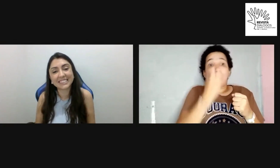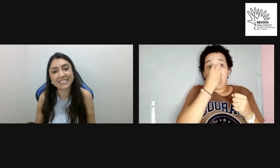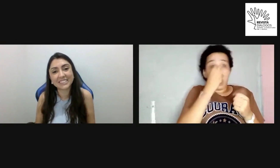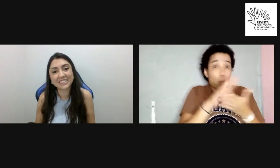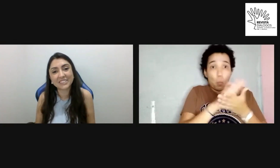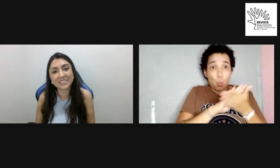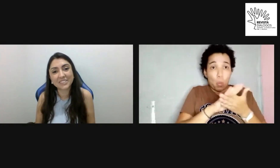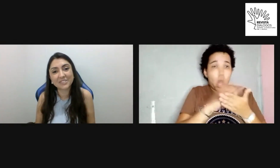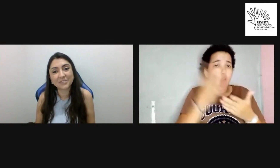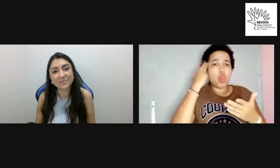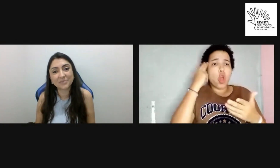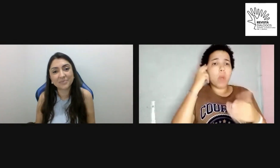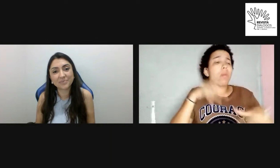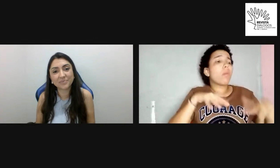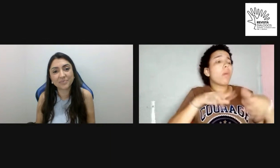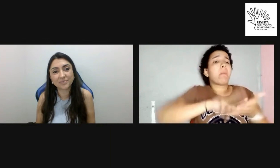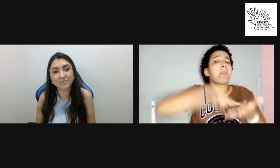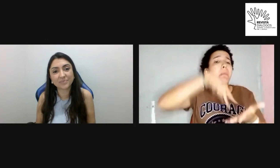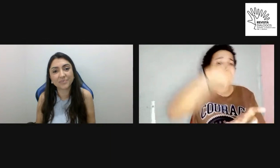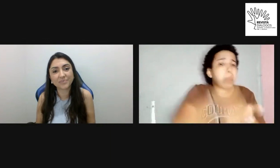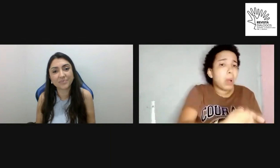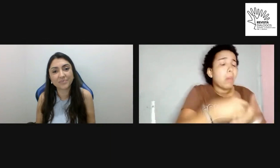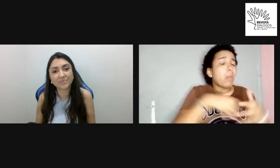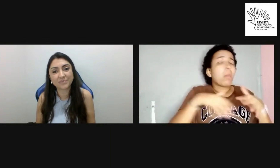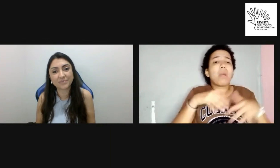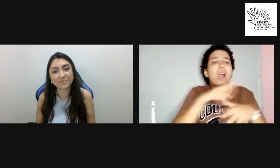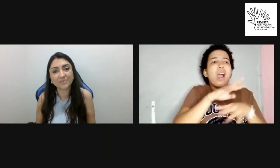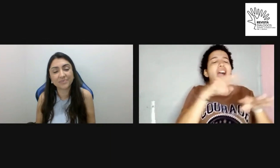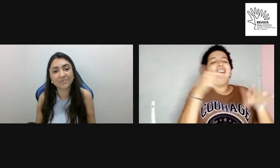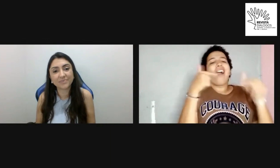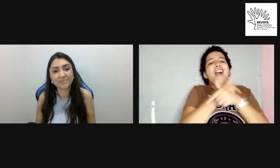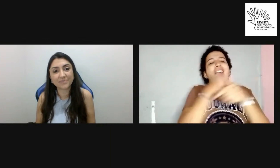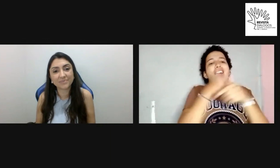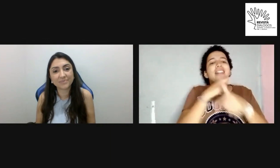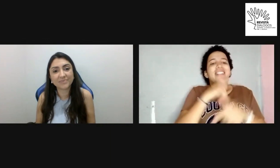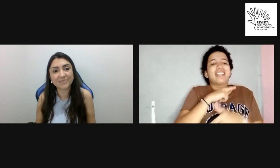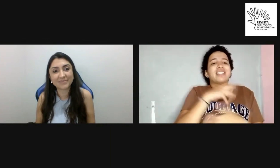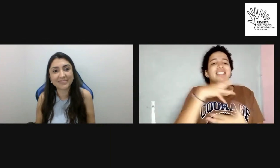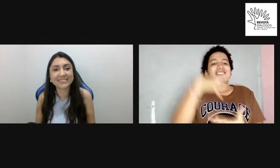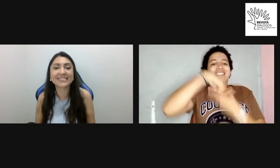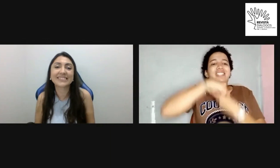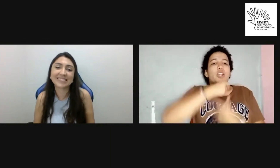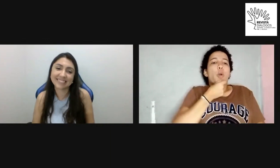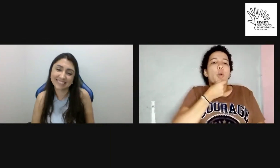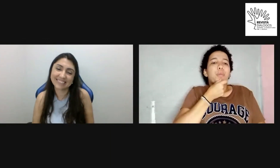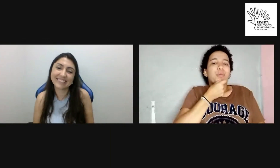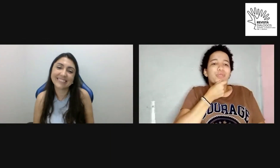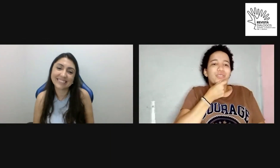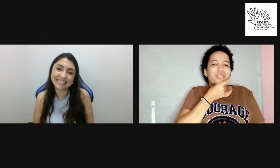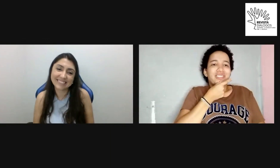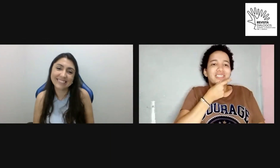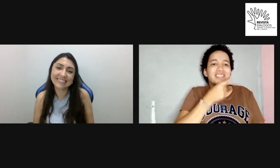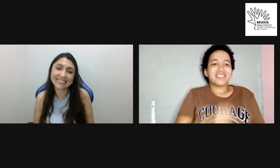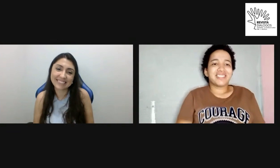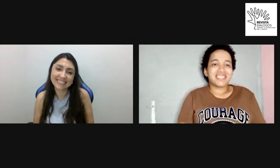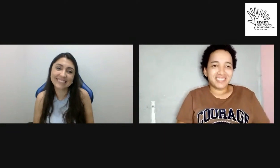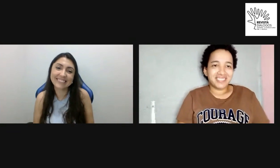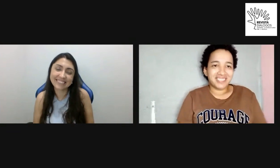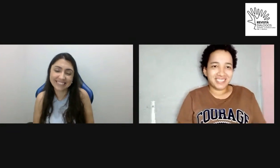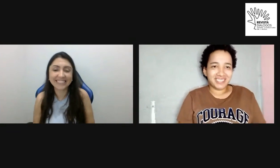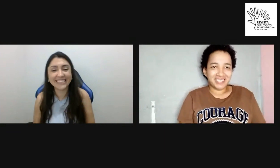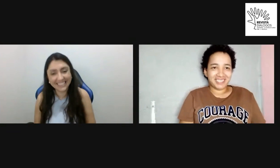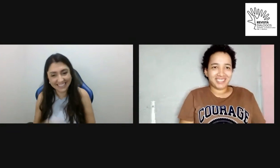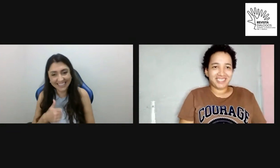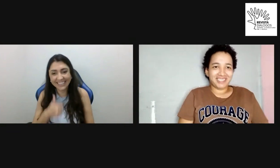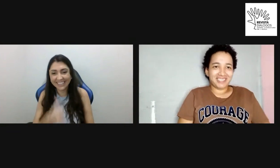No segundo tipo, o humor tem relação com o cotidiano, como quando alguém cai e nós rimos.